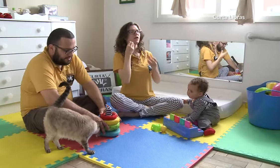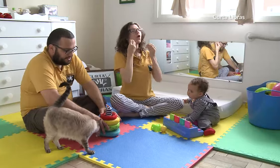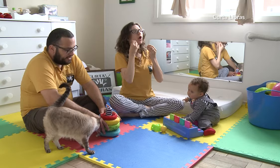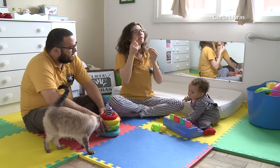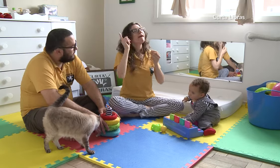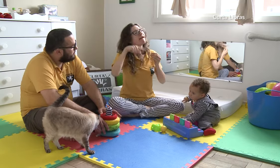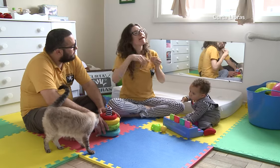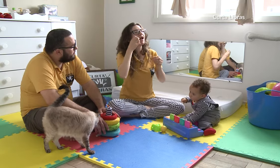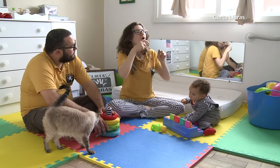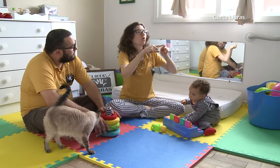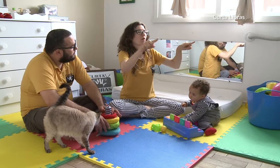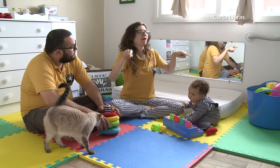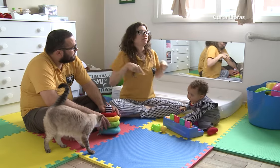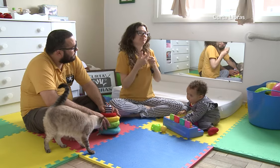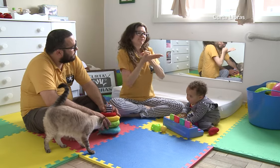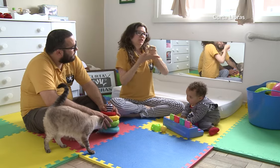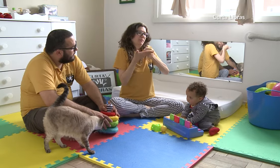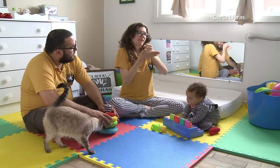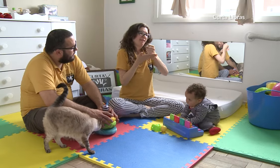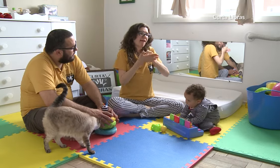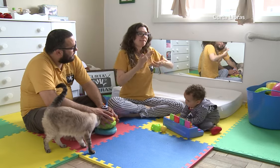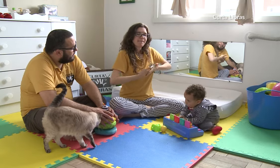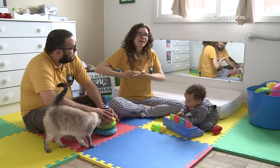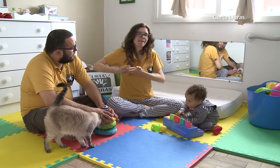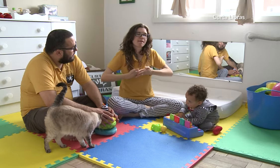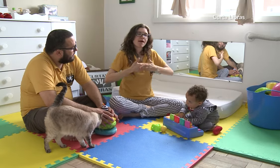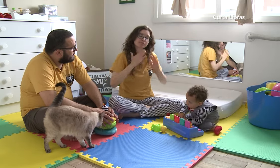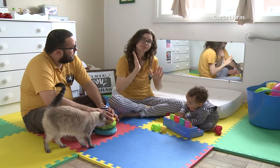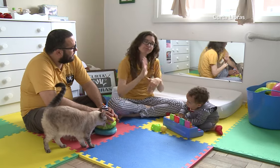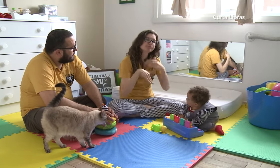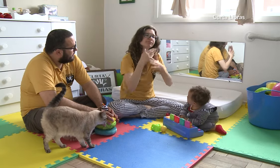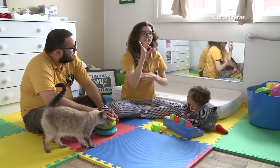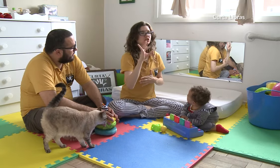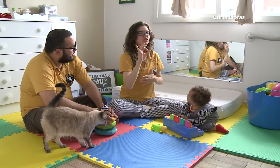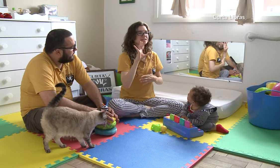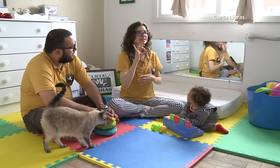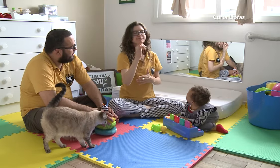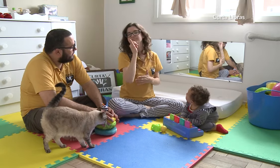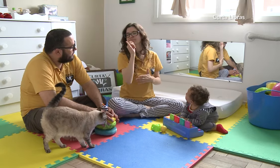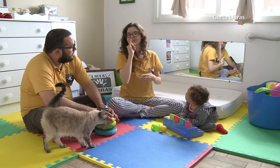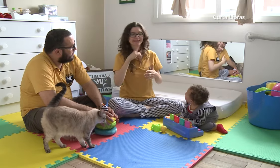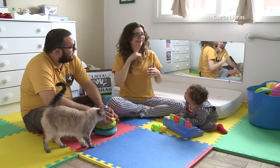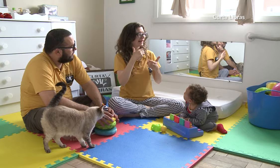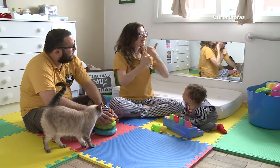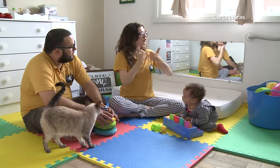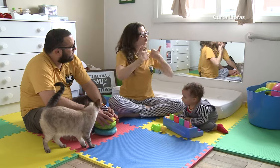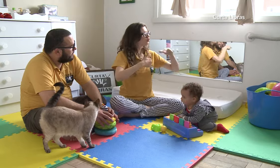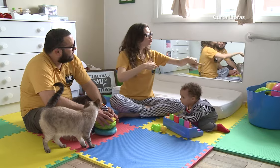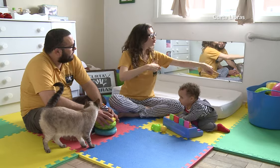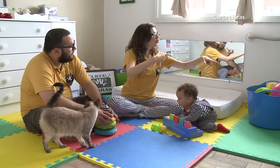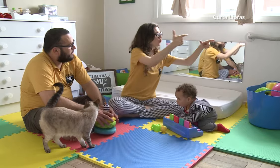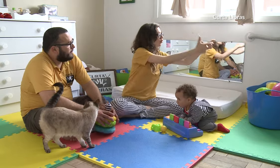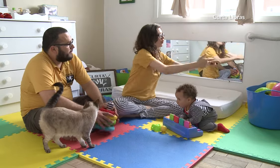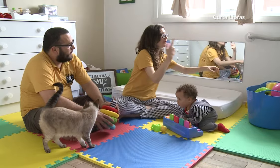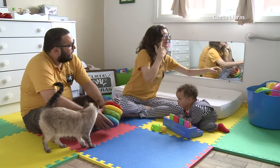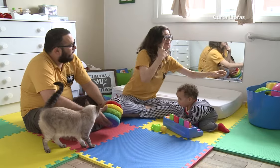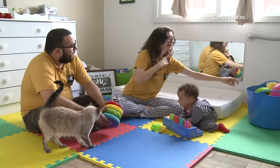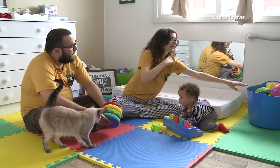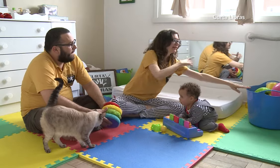Então, com o quarto nesse modelo, a criança consegue se desenvolver sozinha. No quarto, por exemplo, nós